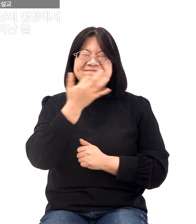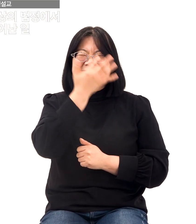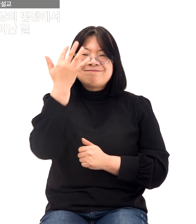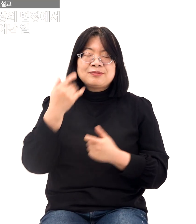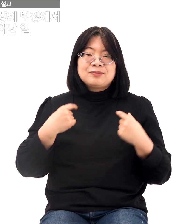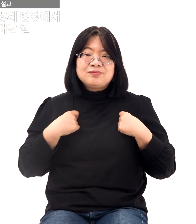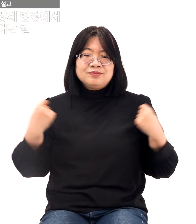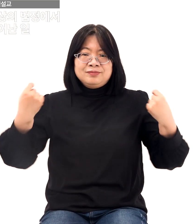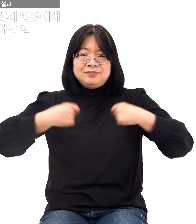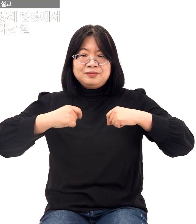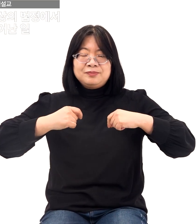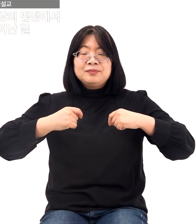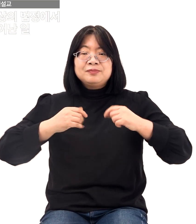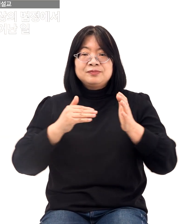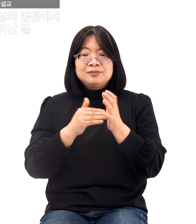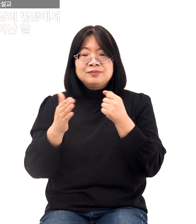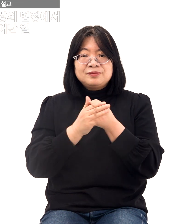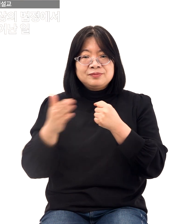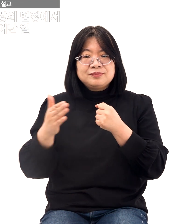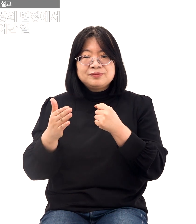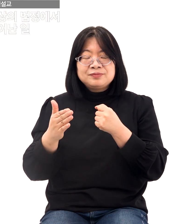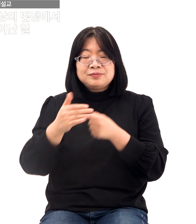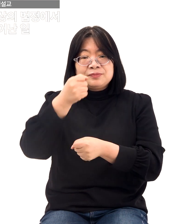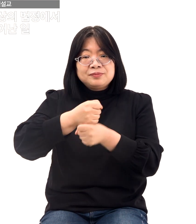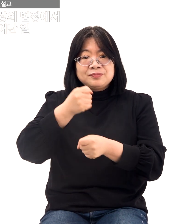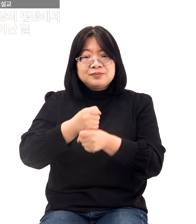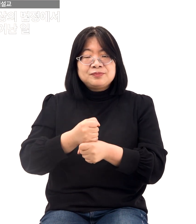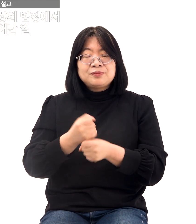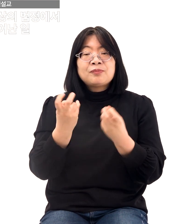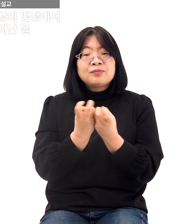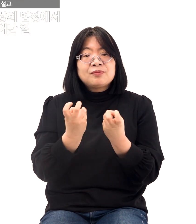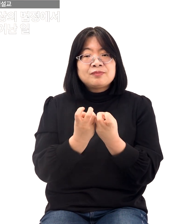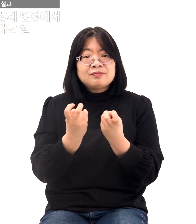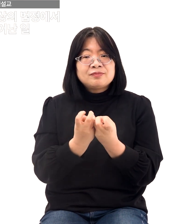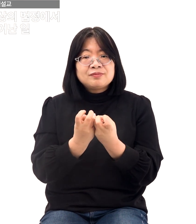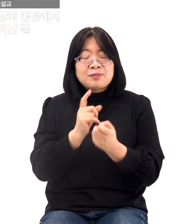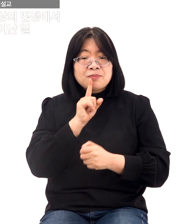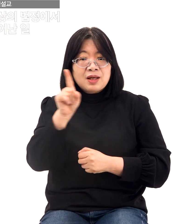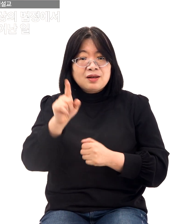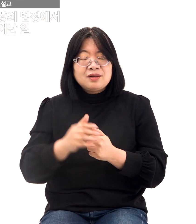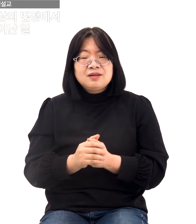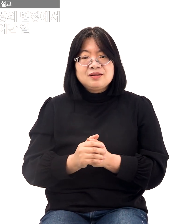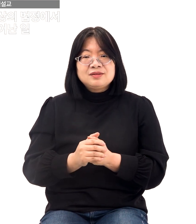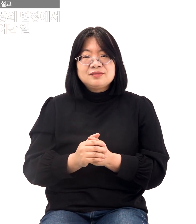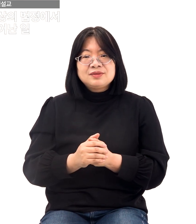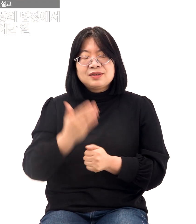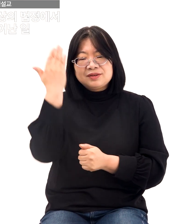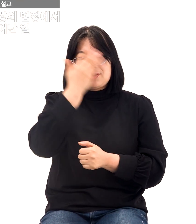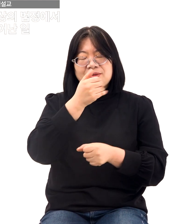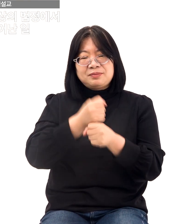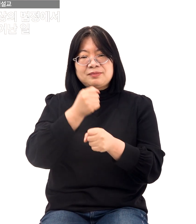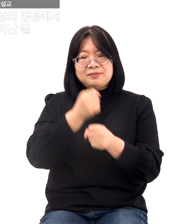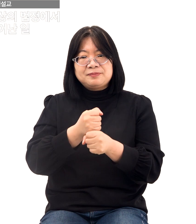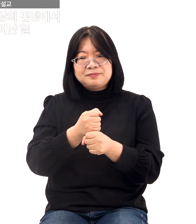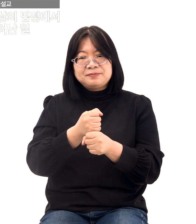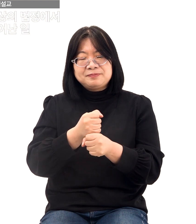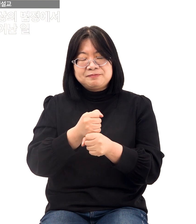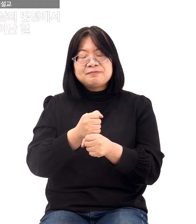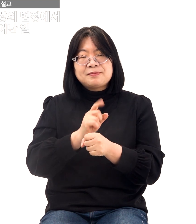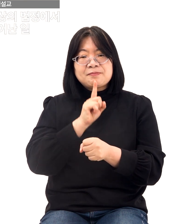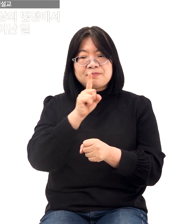옷을 입힘으로써 그를 어떻게 만드시겠다는 의지입니까? 정결하게 만들겠다는